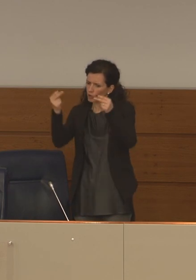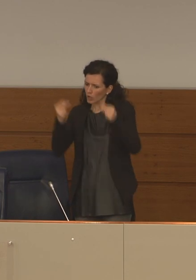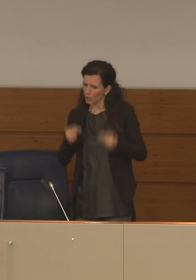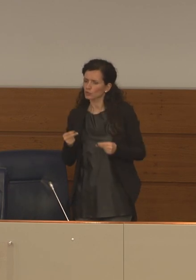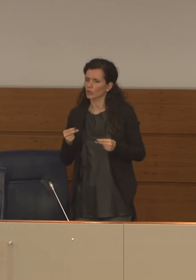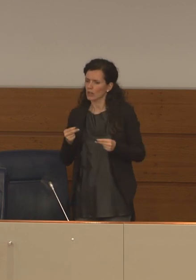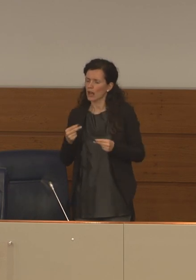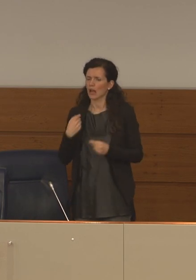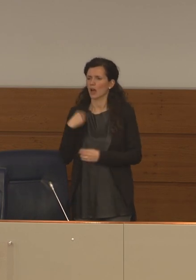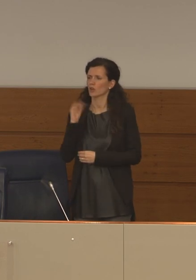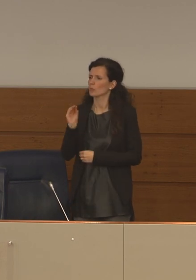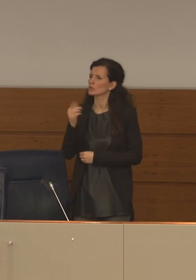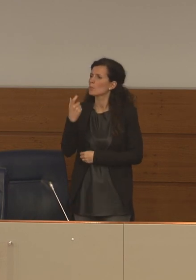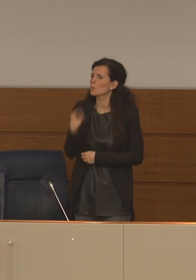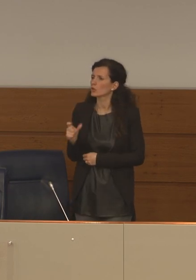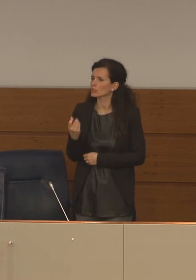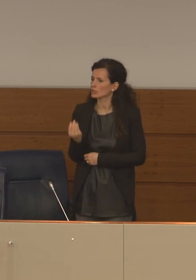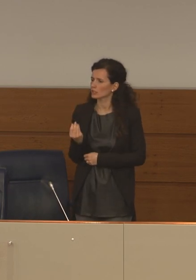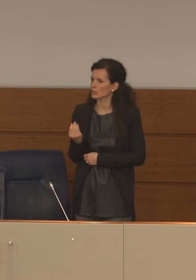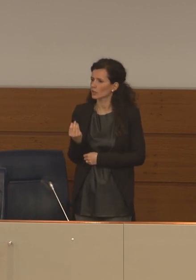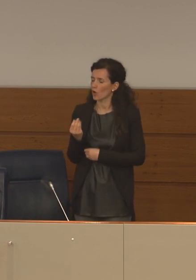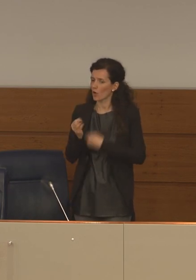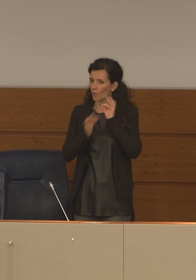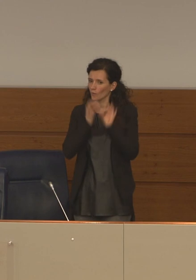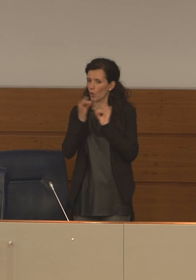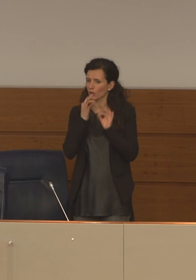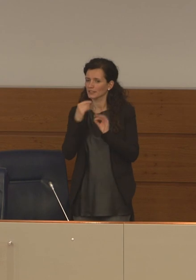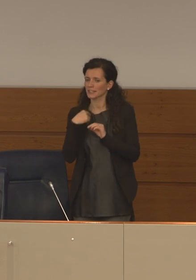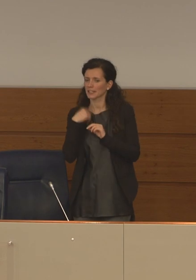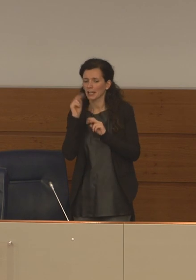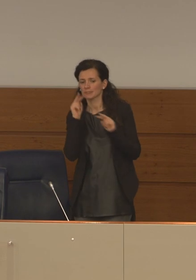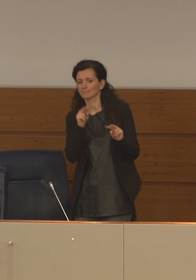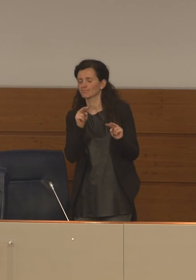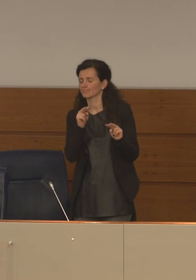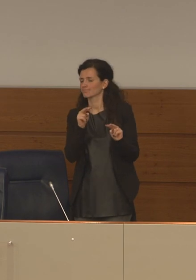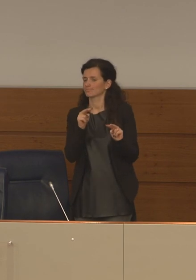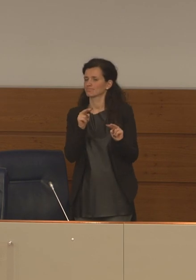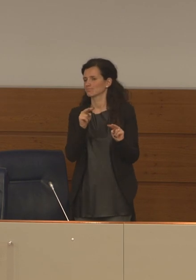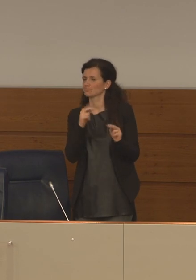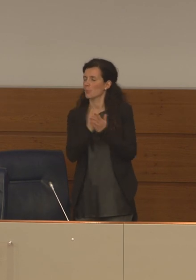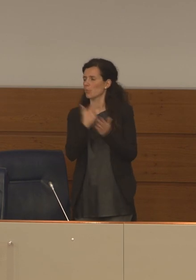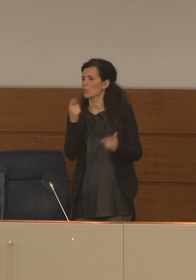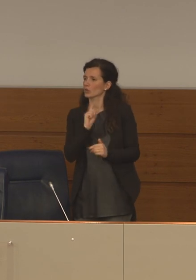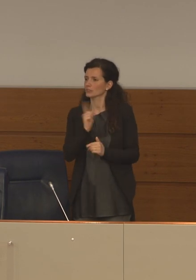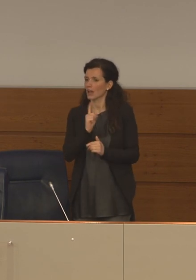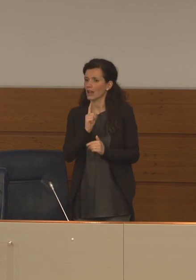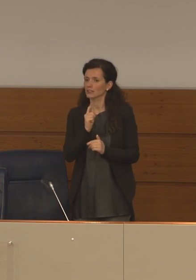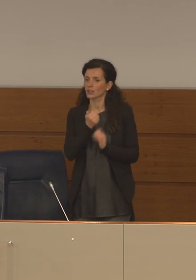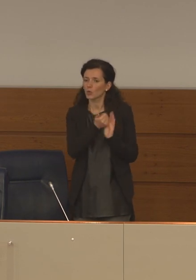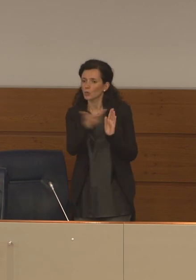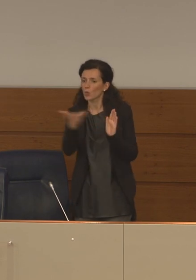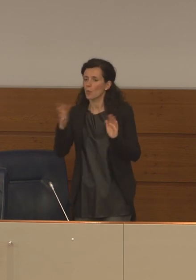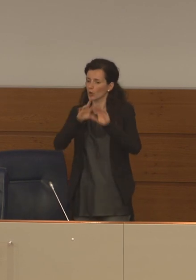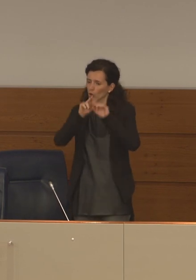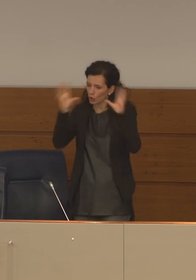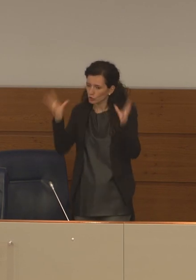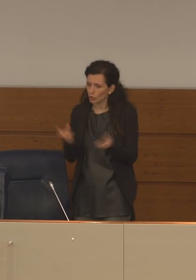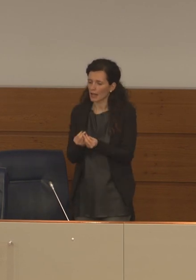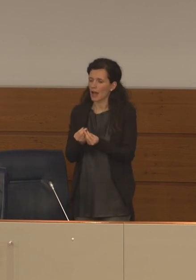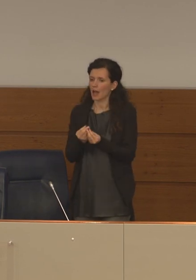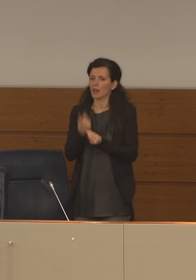questo perché non è che stiamo sottovalutando il numero totale dei casi visto che stiamo tamponando facendo i